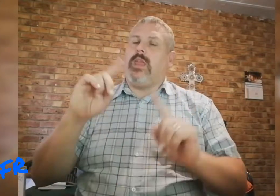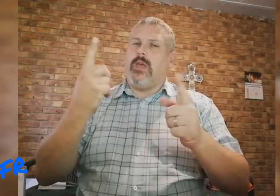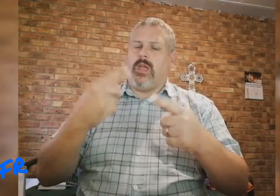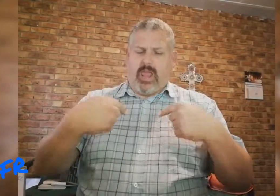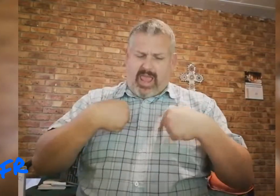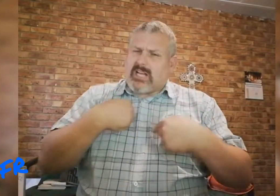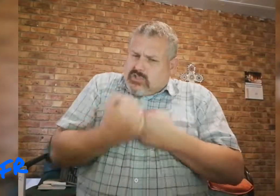jou,